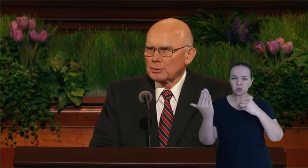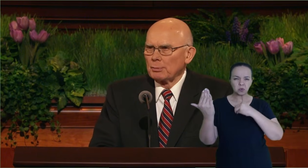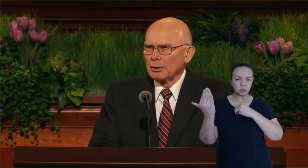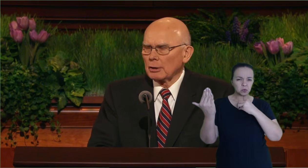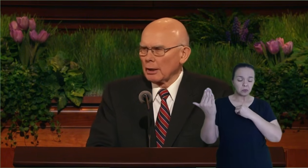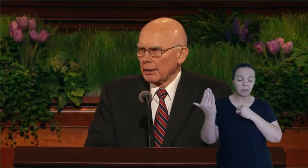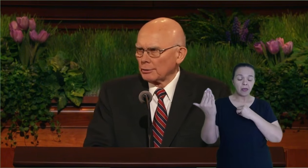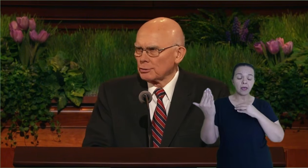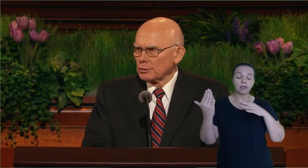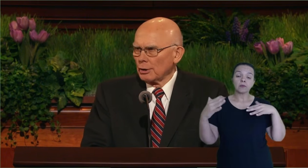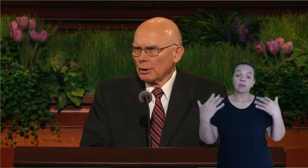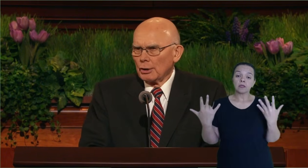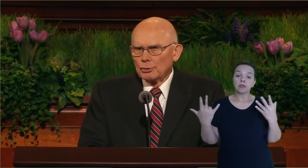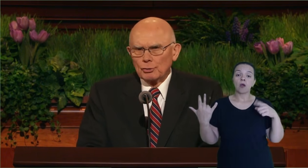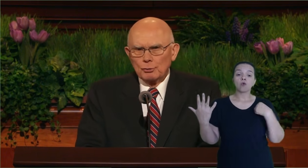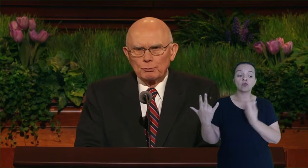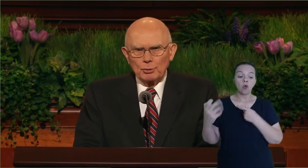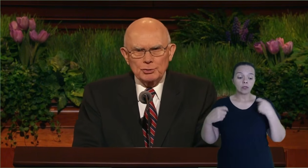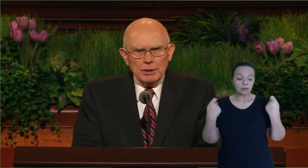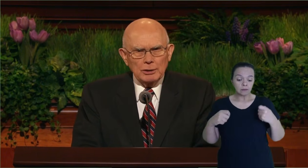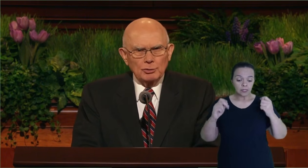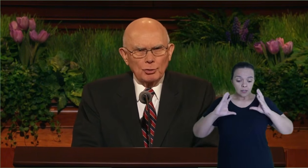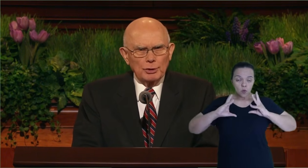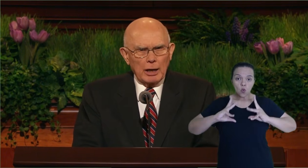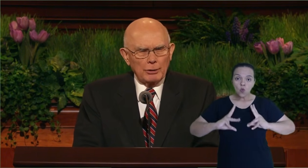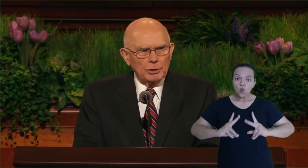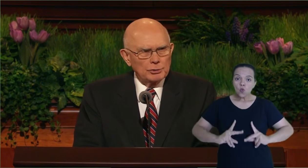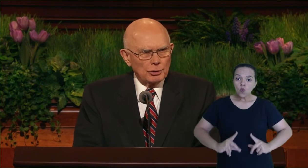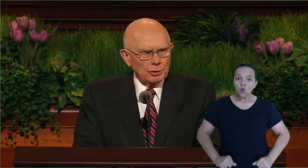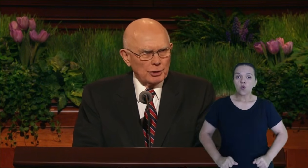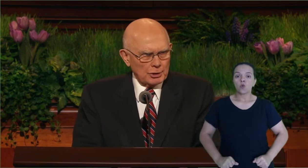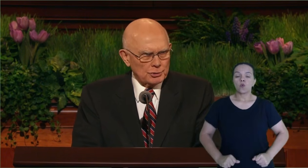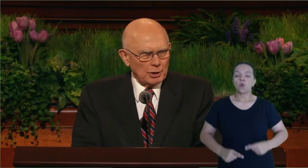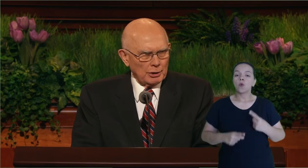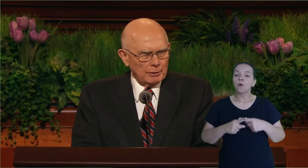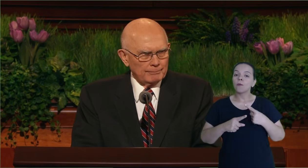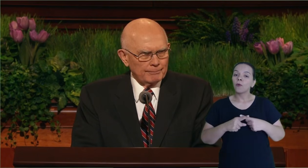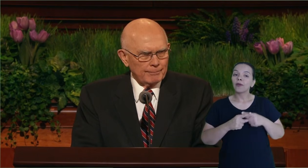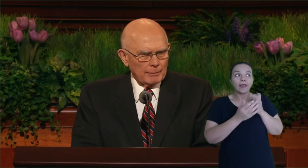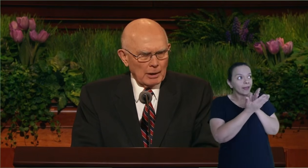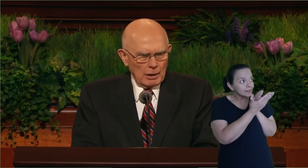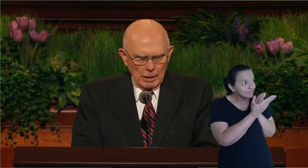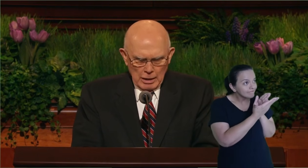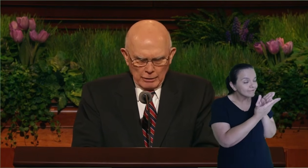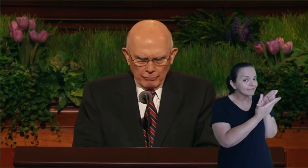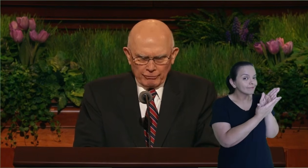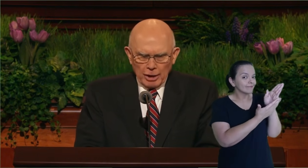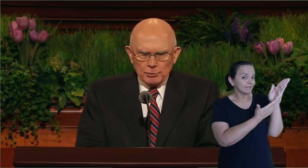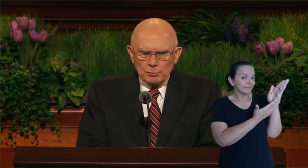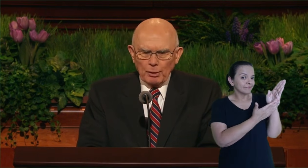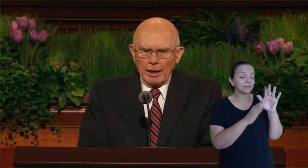ficamos sujos pelo pecado e precisamos ser limpos para seguir em frente em direção a nosso destino